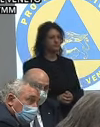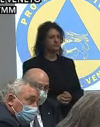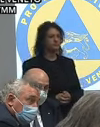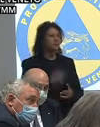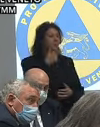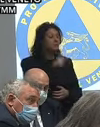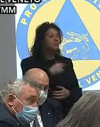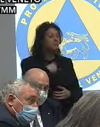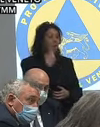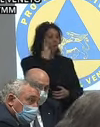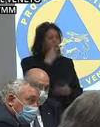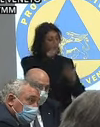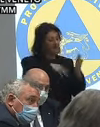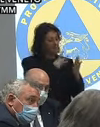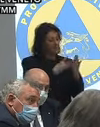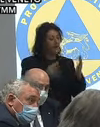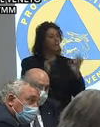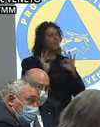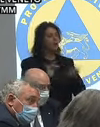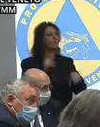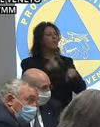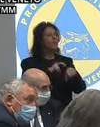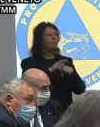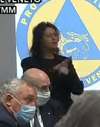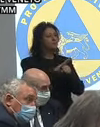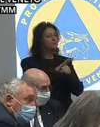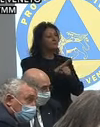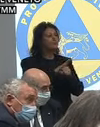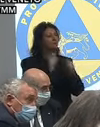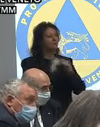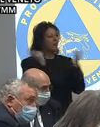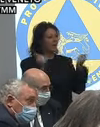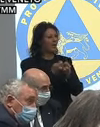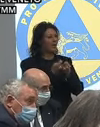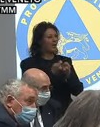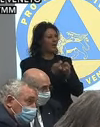una tabella con i medici di medicina generale tamponati per le percentuali,